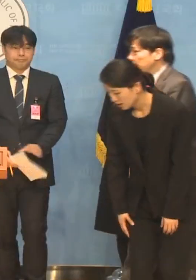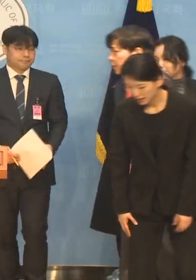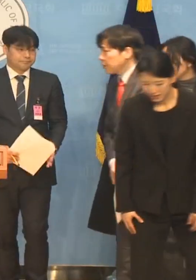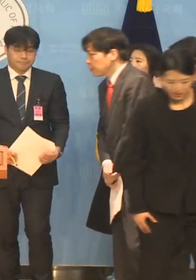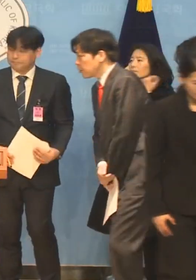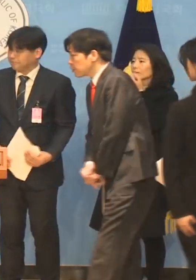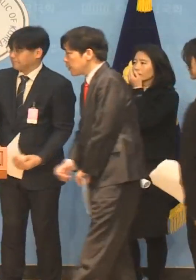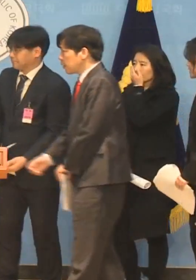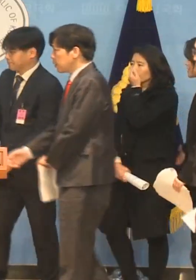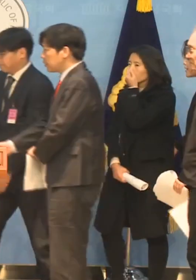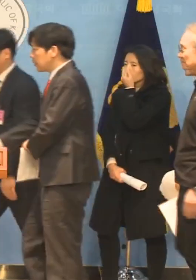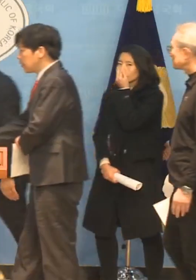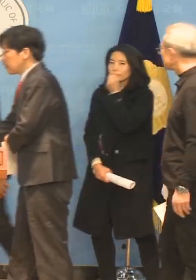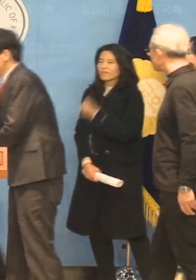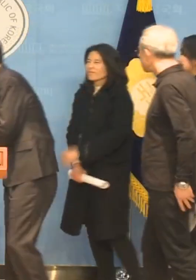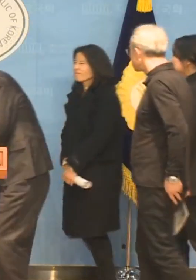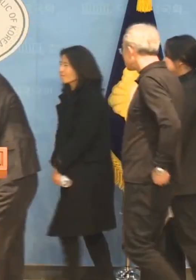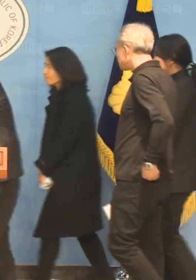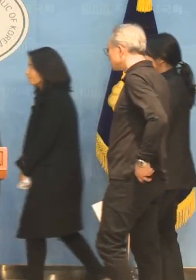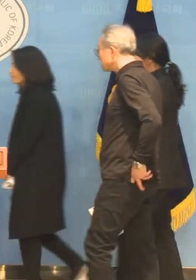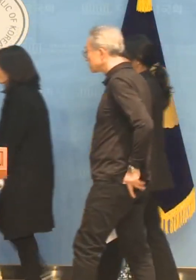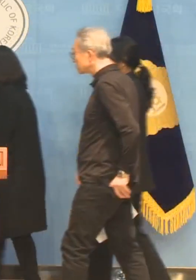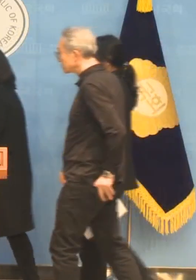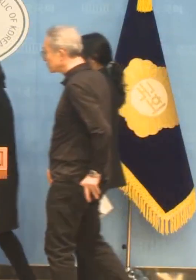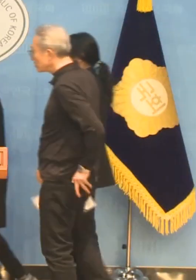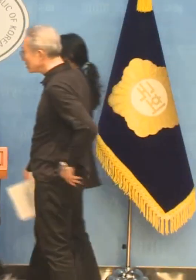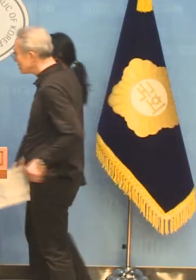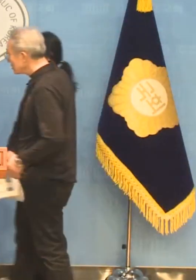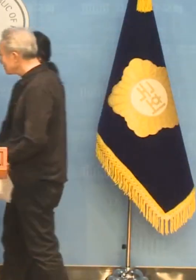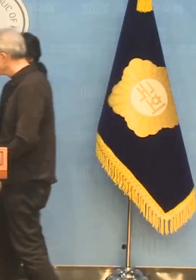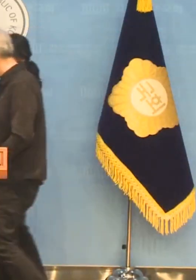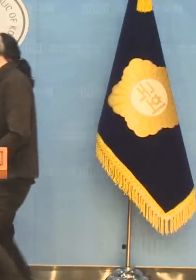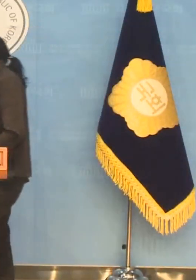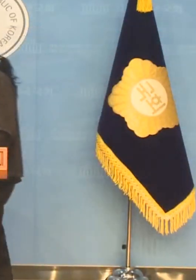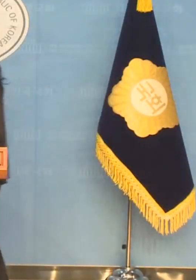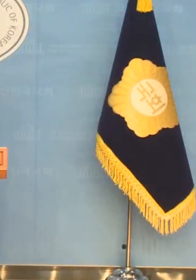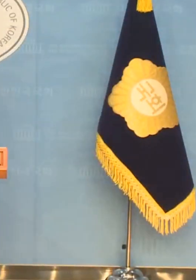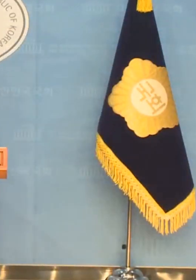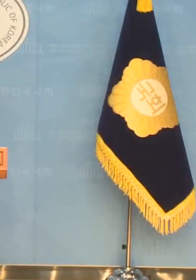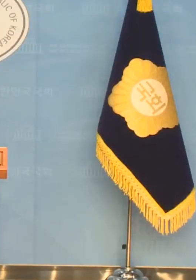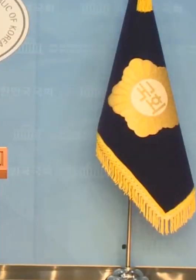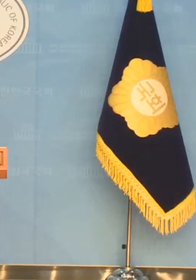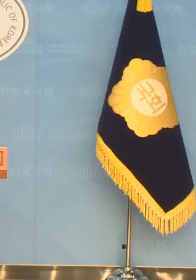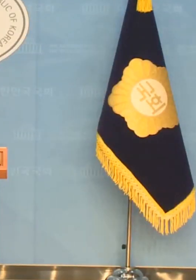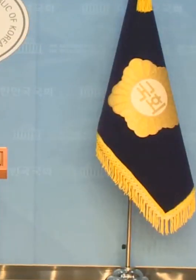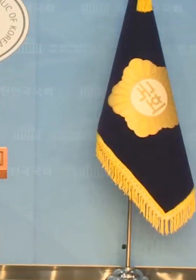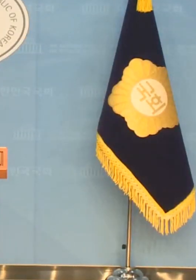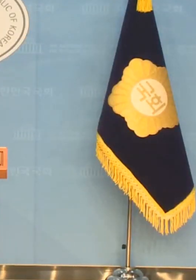수고하셨어요.